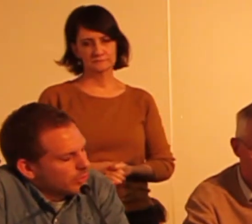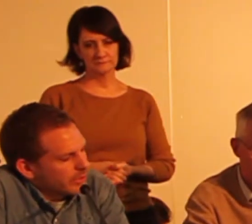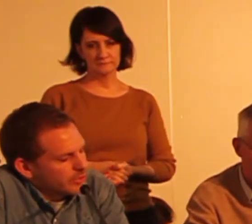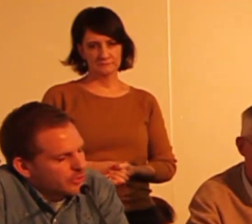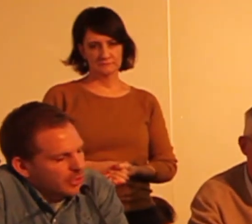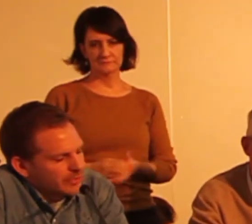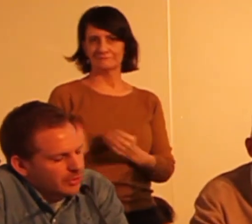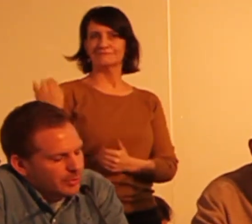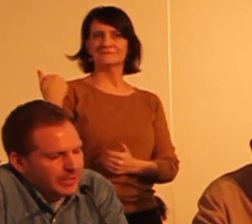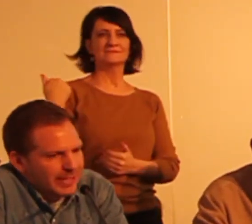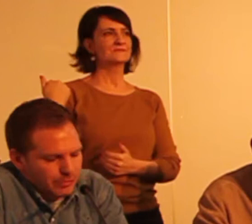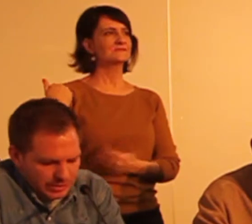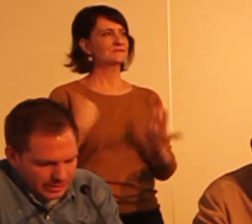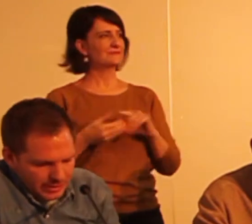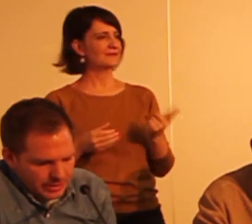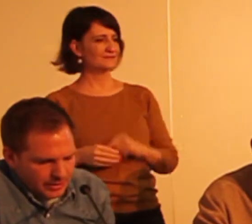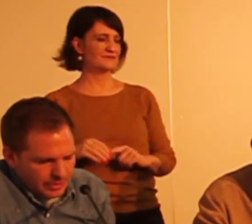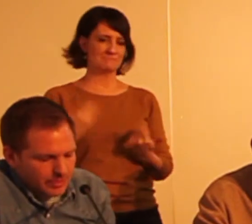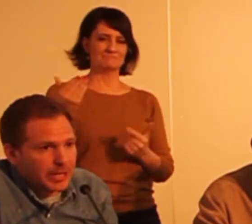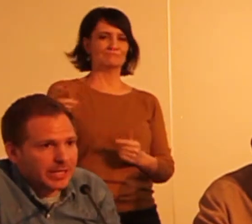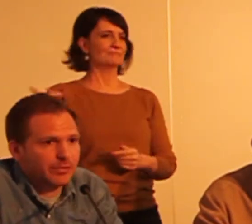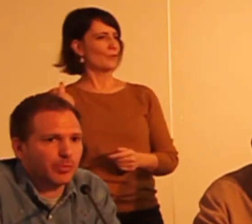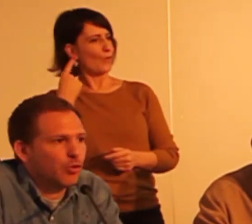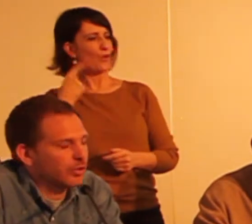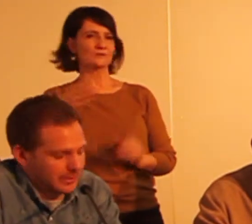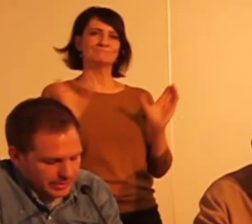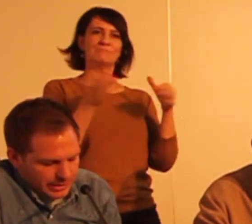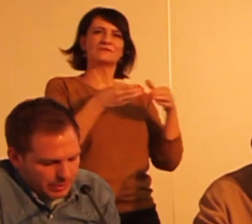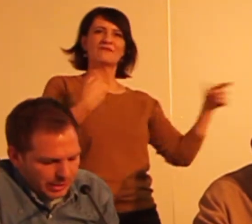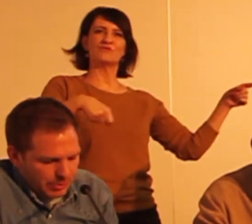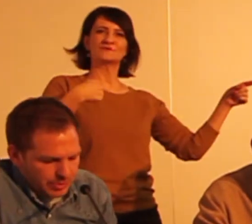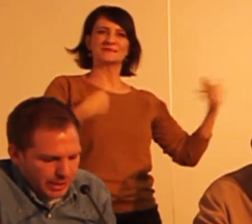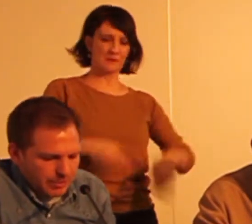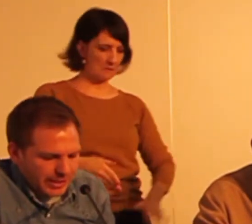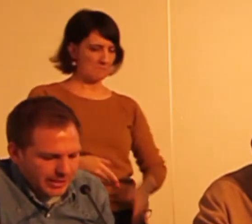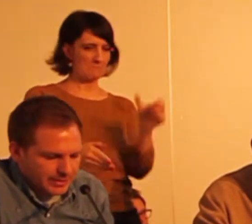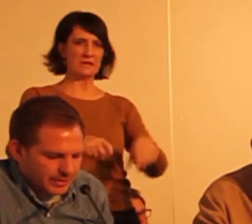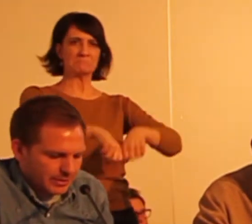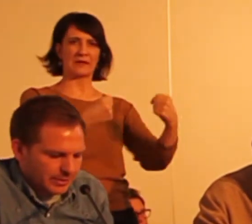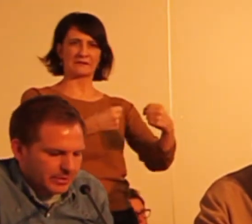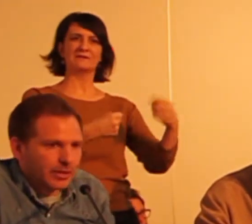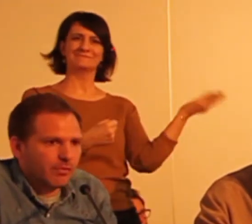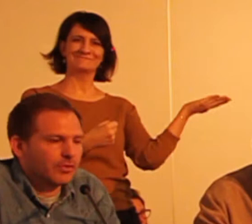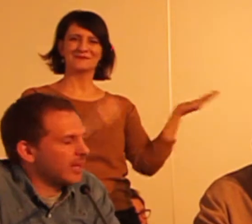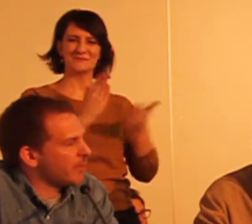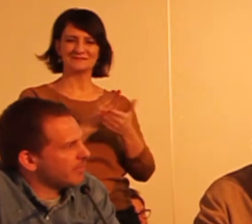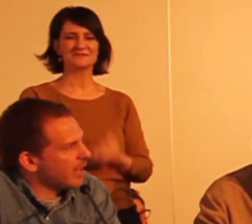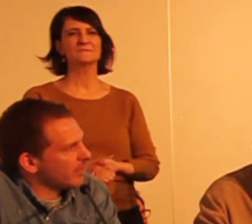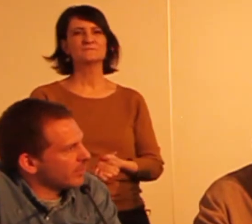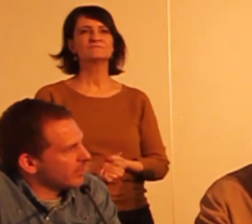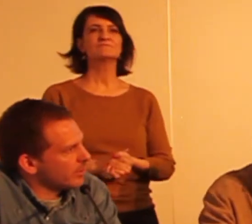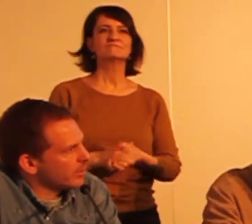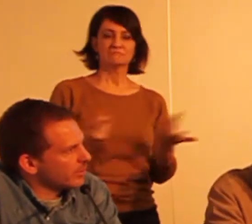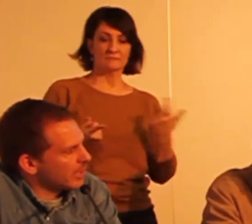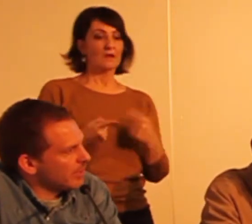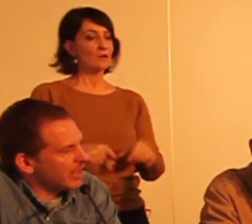We horen daar juist getuigenis van een partijvoorzitter die zijn been heeft gebroken. En wanneer iemand zijn been breekt, dan zijn wij in